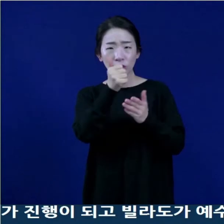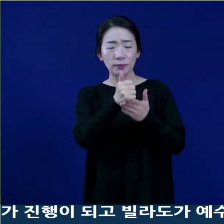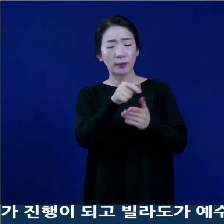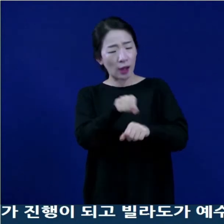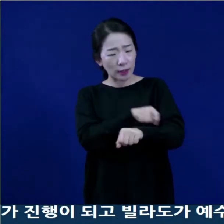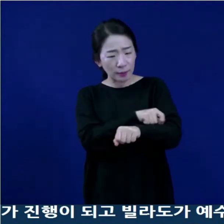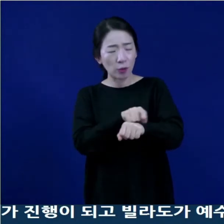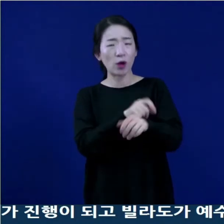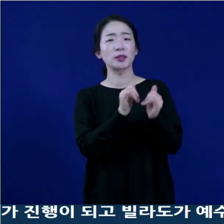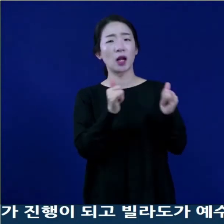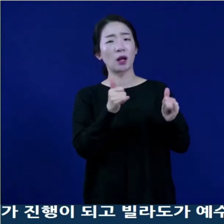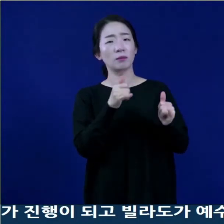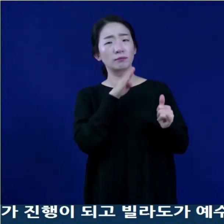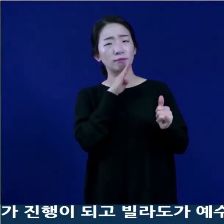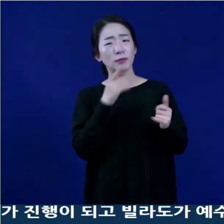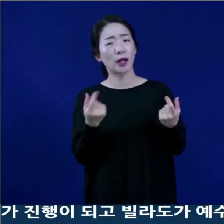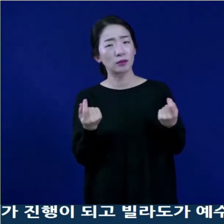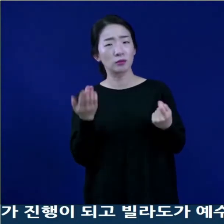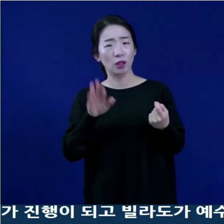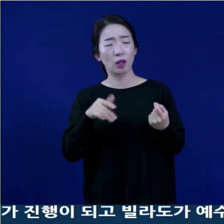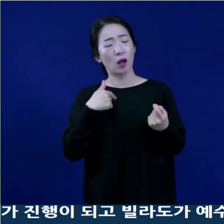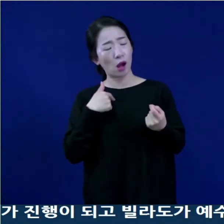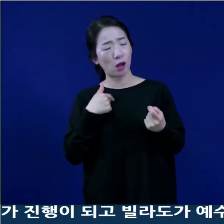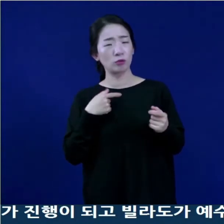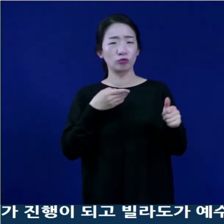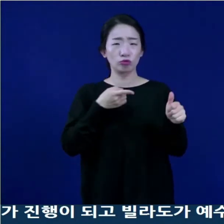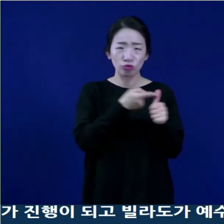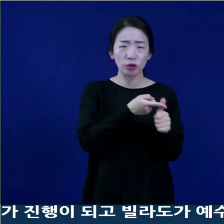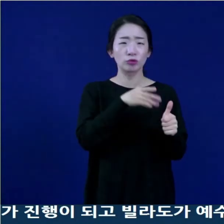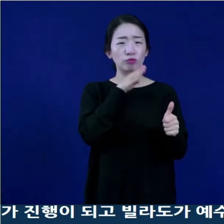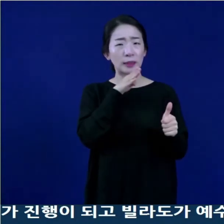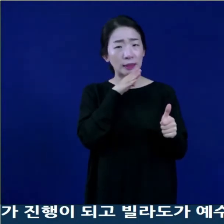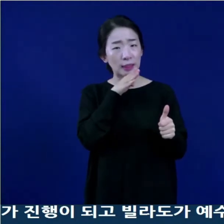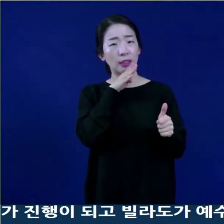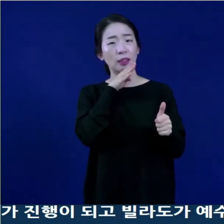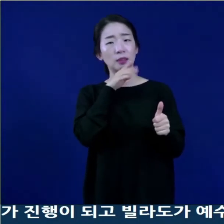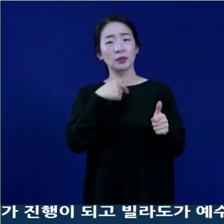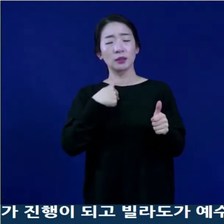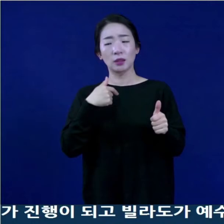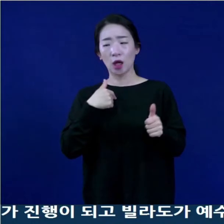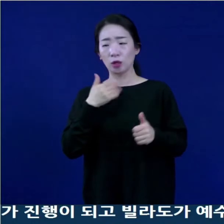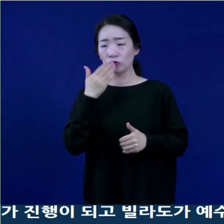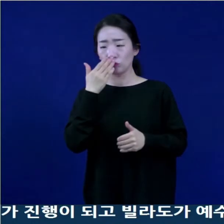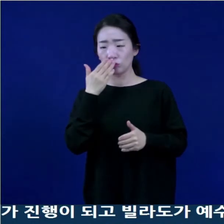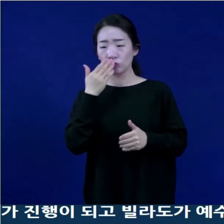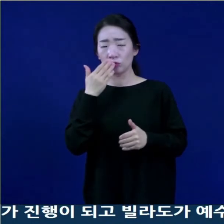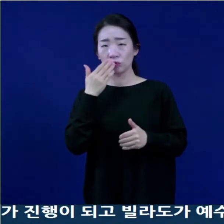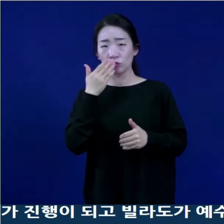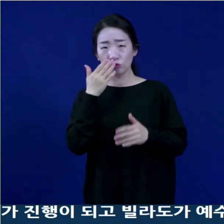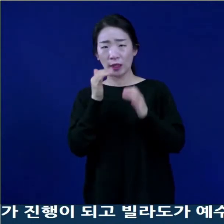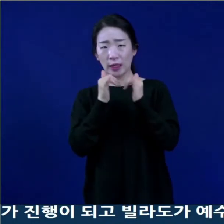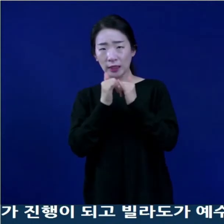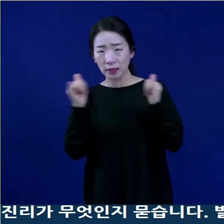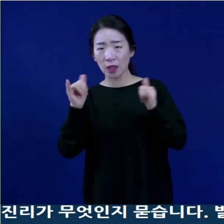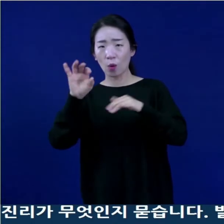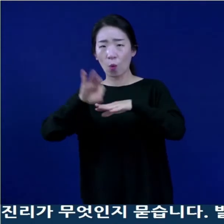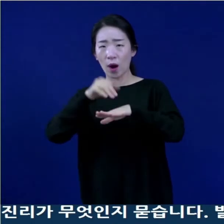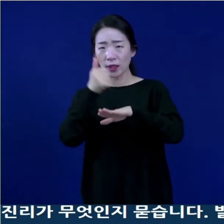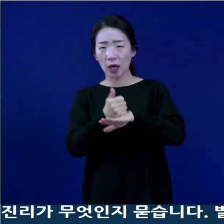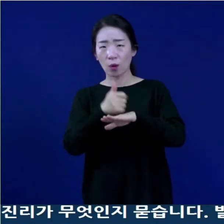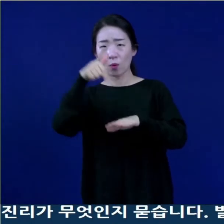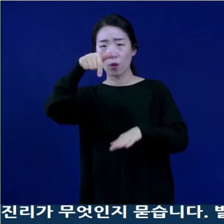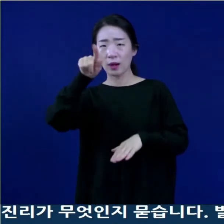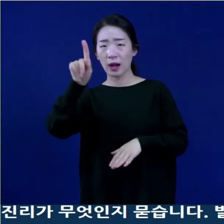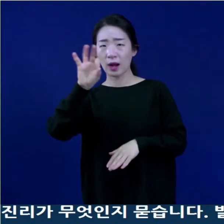자기의 정치적 생명을 끊을 수도 있다. 당신은 가이사에 대한 충신이 아니다, 유대인의 왕이라고 가이사의 왕권을